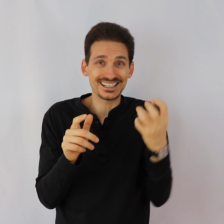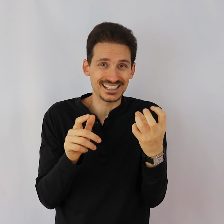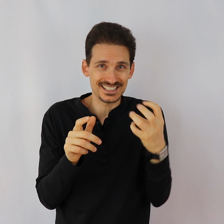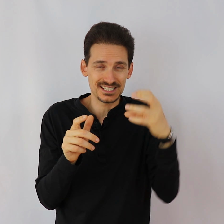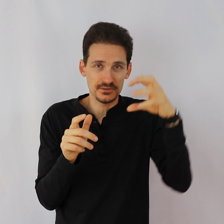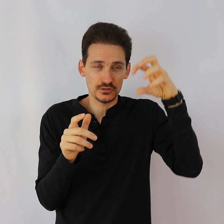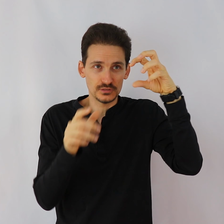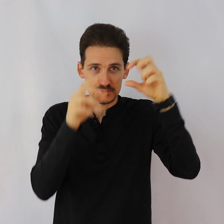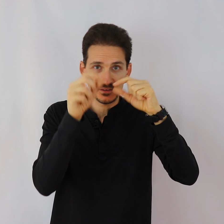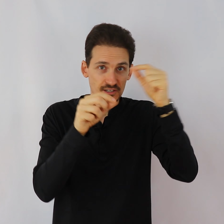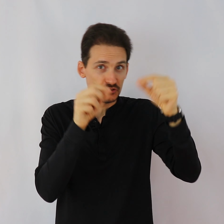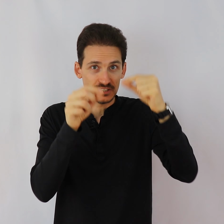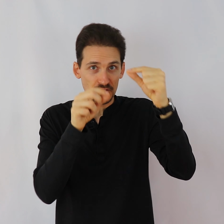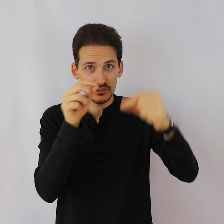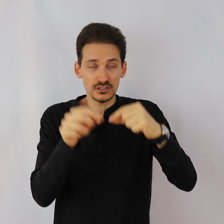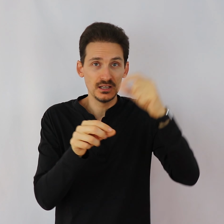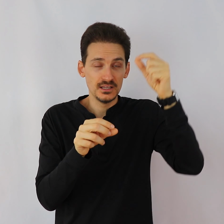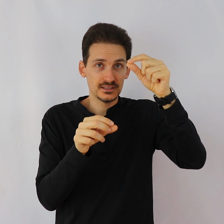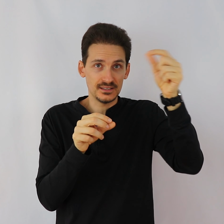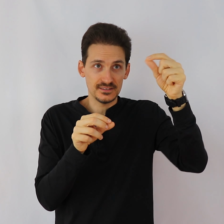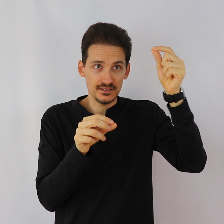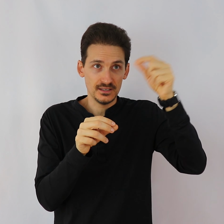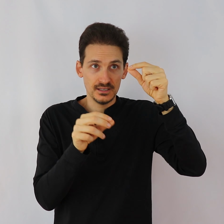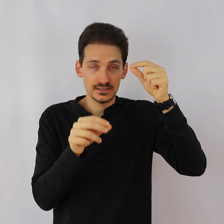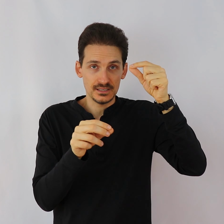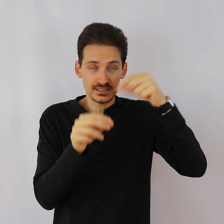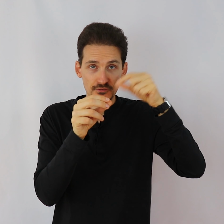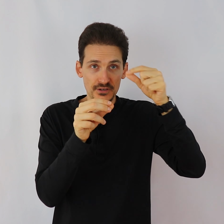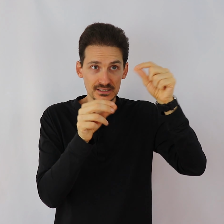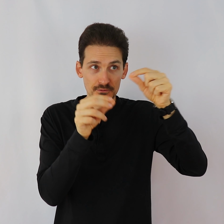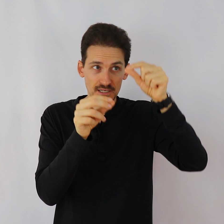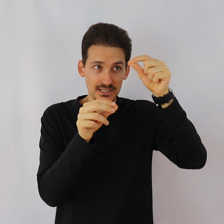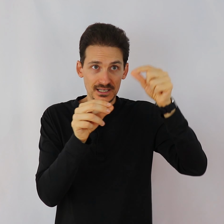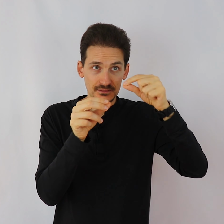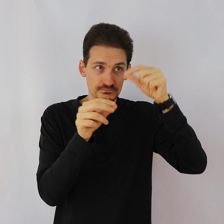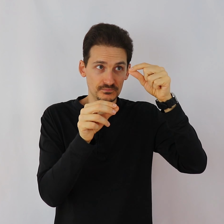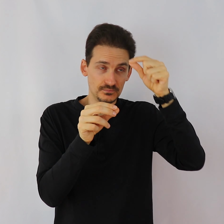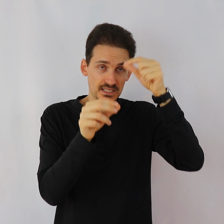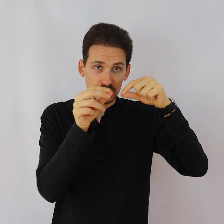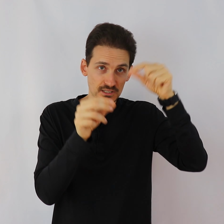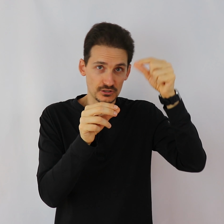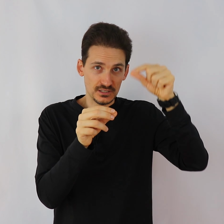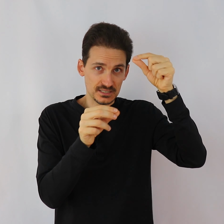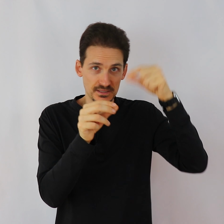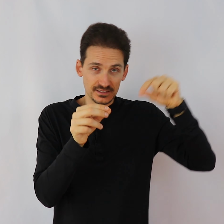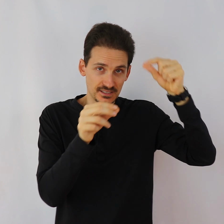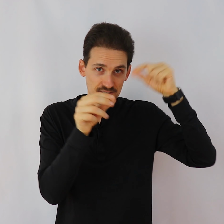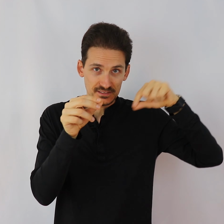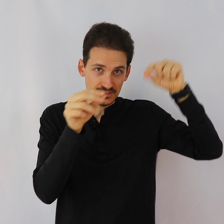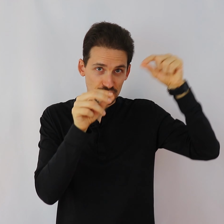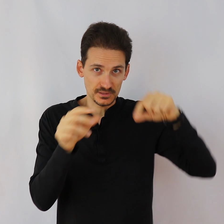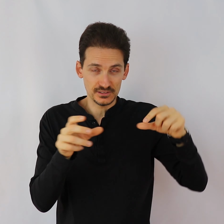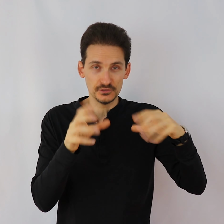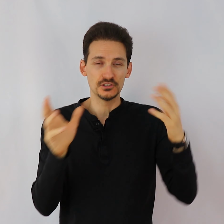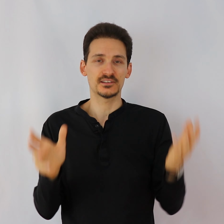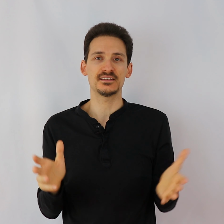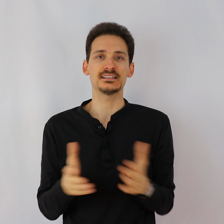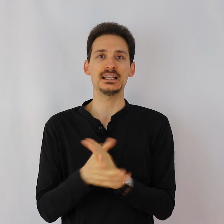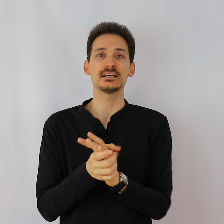regresiva con una especie de contador que dice esta oferta durará 24 horas 23 22 21 etcétera